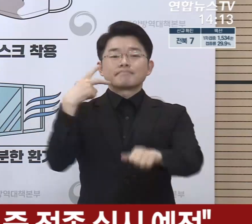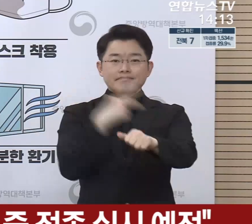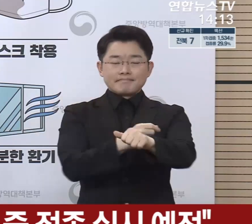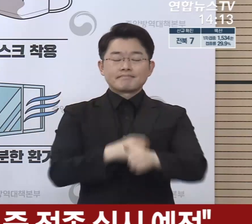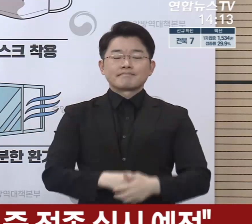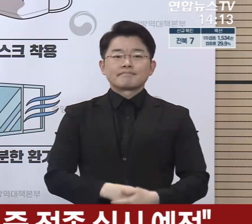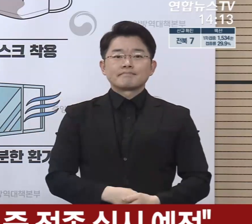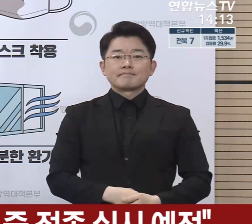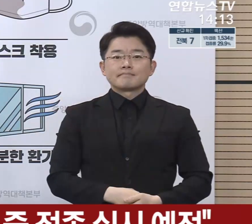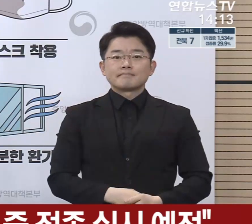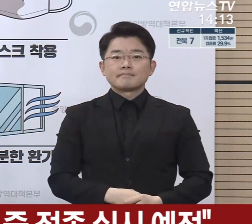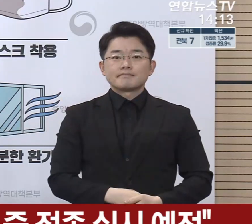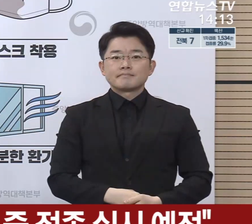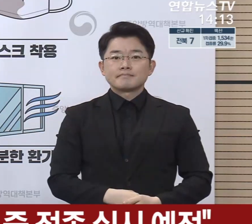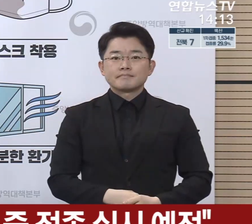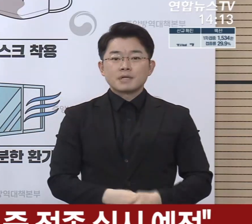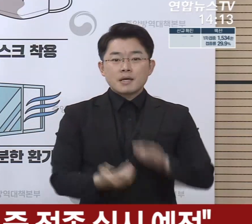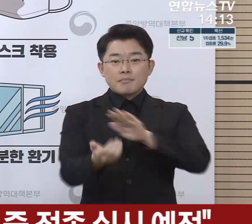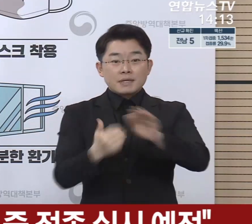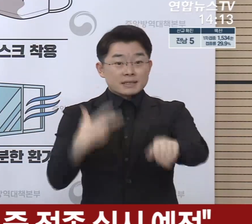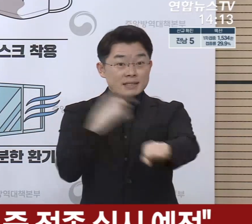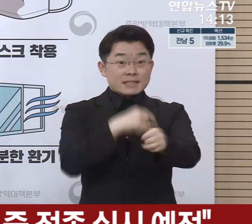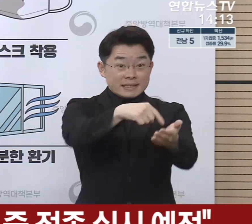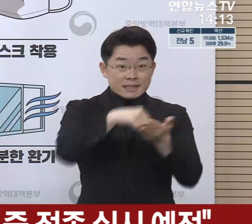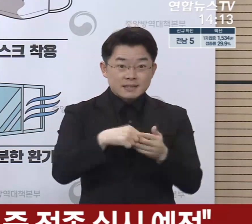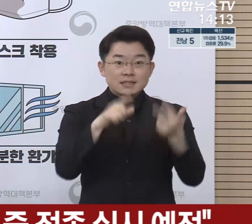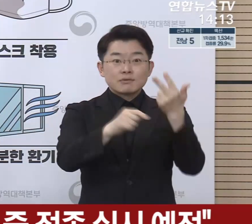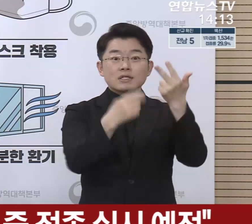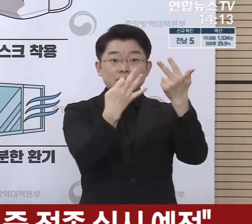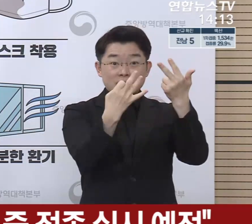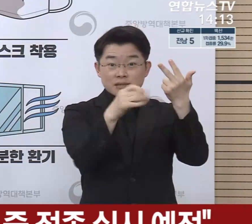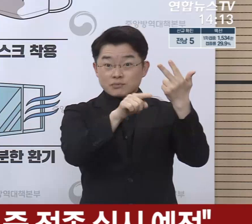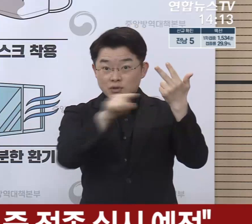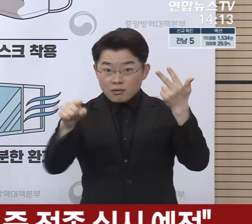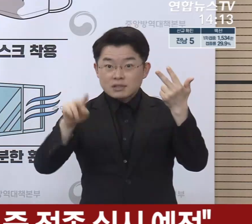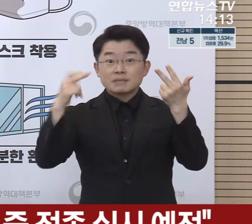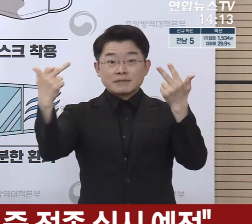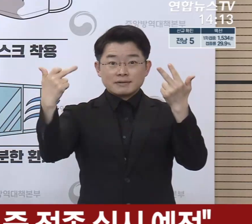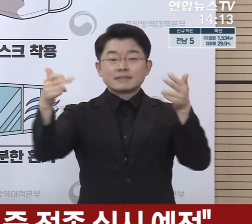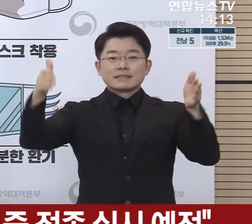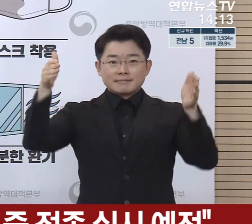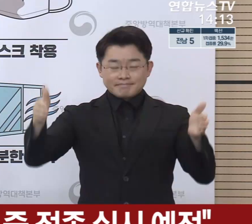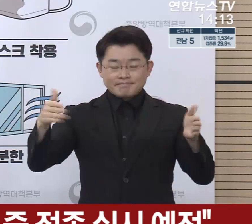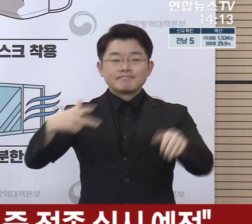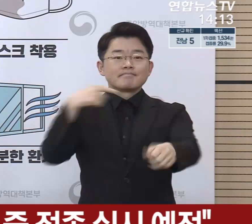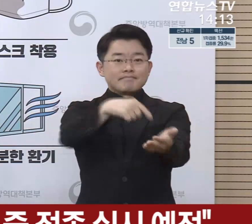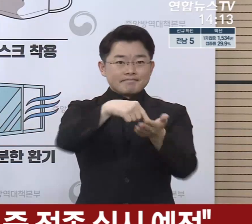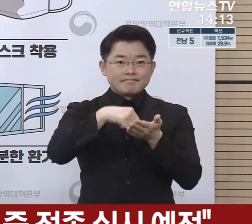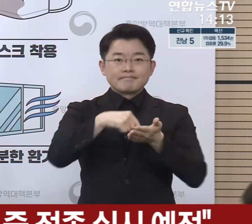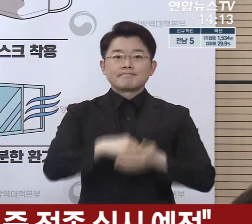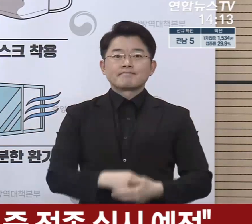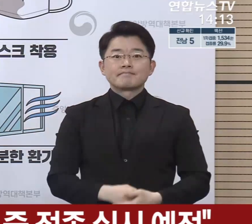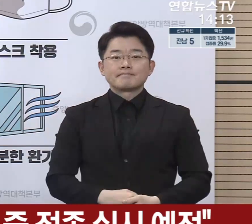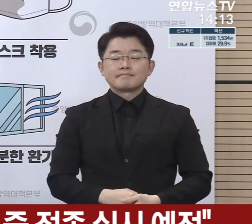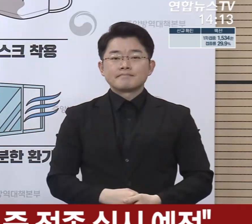접종을 실시합니다. 사전 예약은 7월 14일부터 17일까지 진행할 예정입니다.